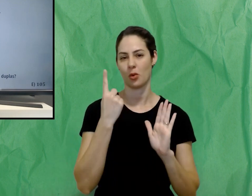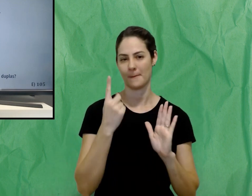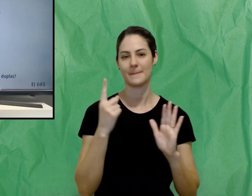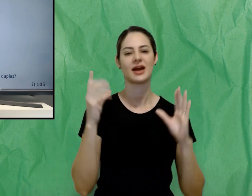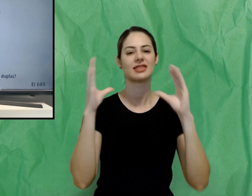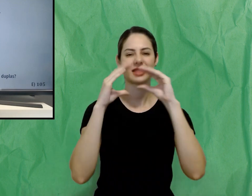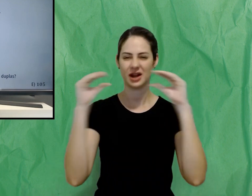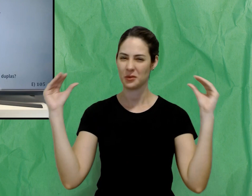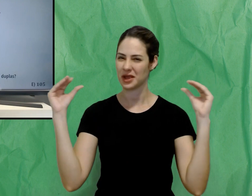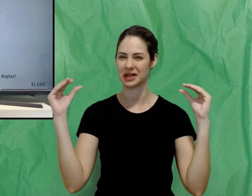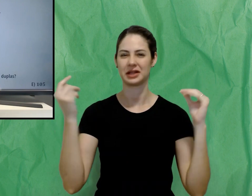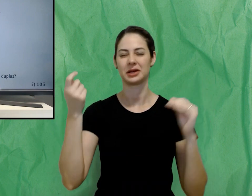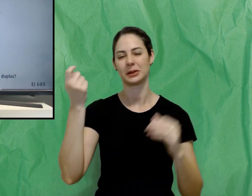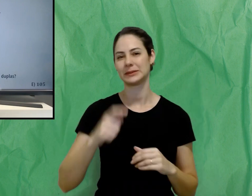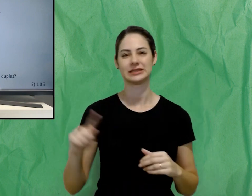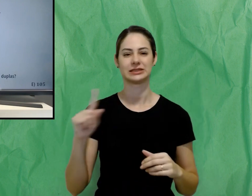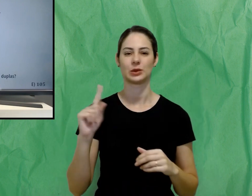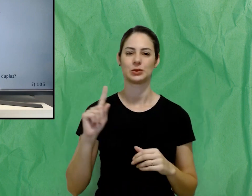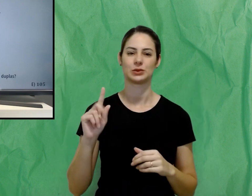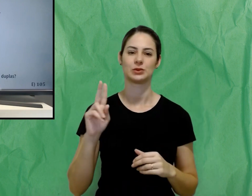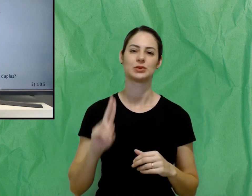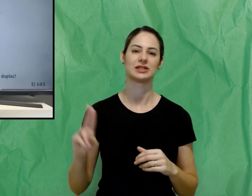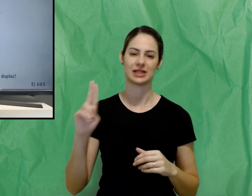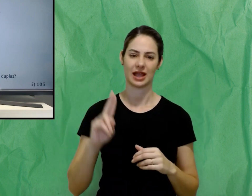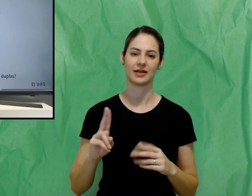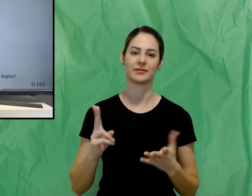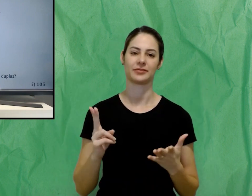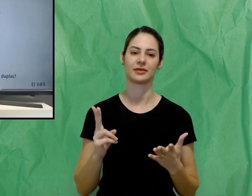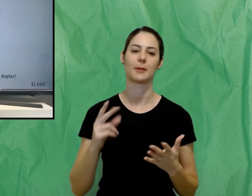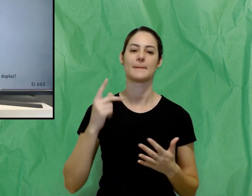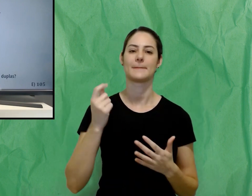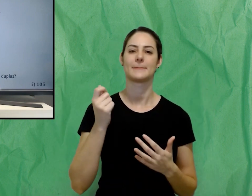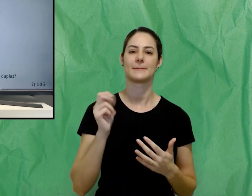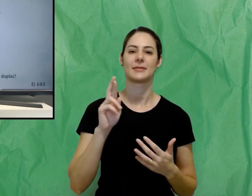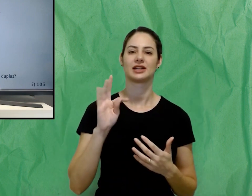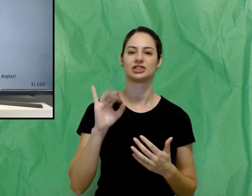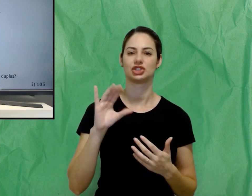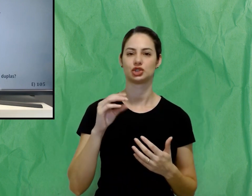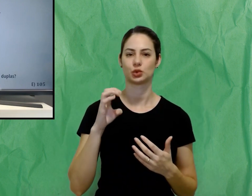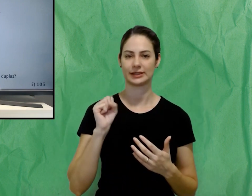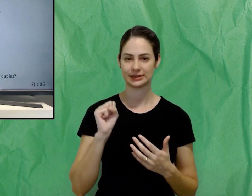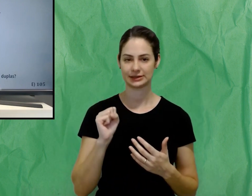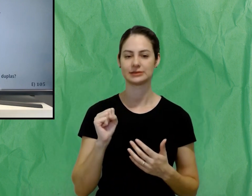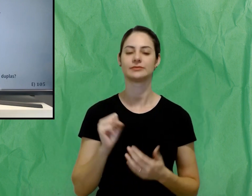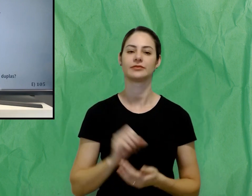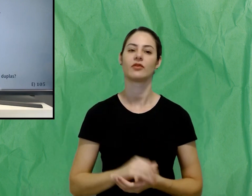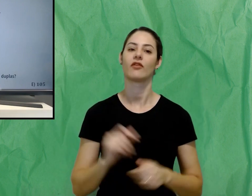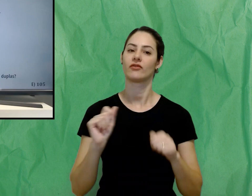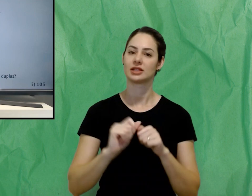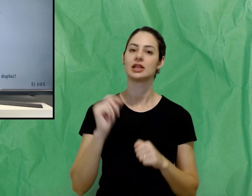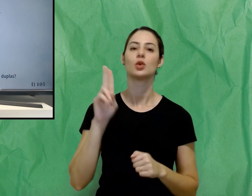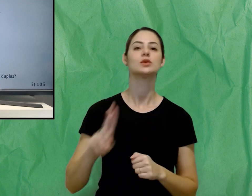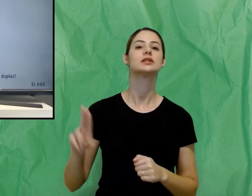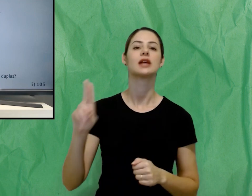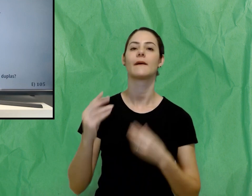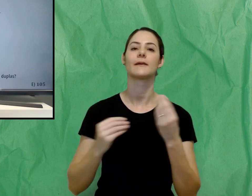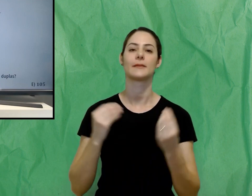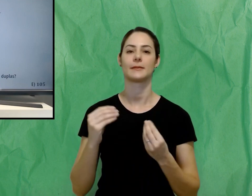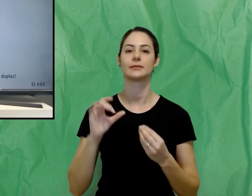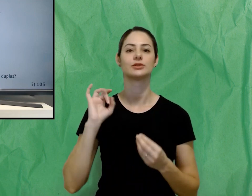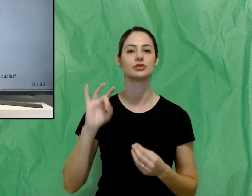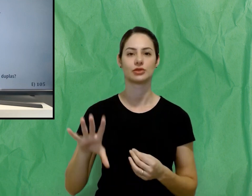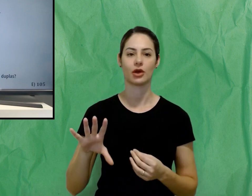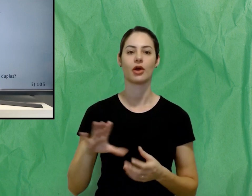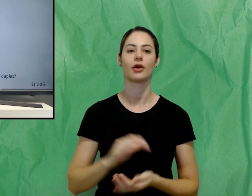sem utilização desse método das partições. Faremos essa questão utilizando, de fato, apenas o